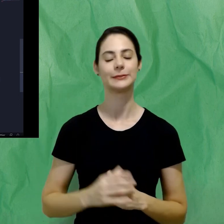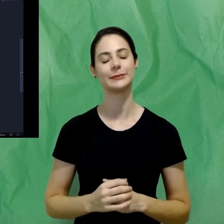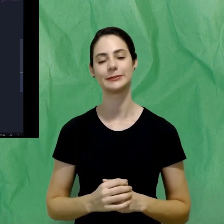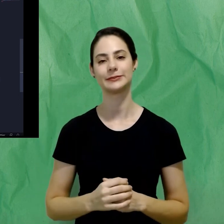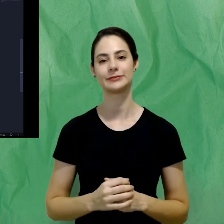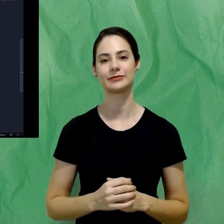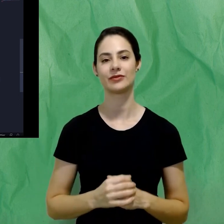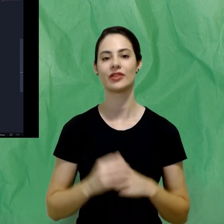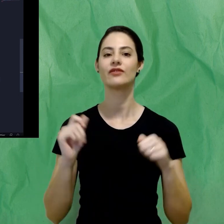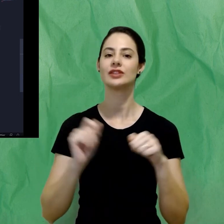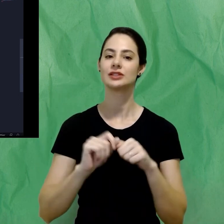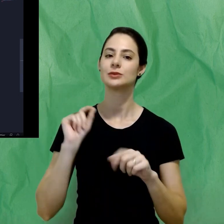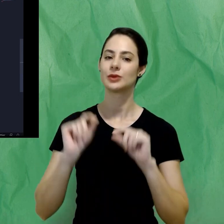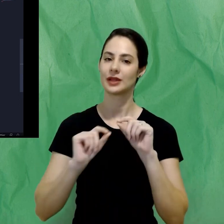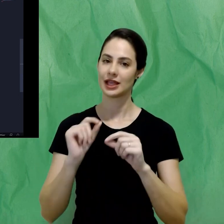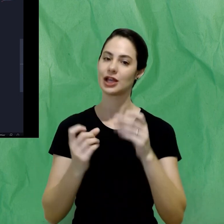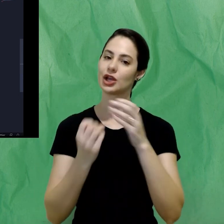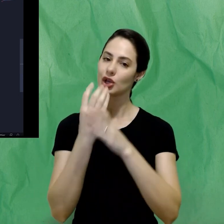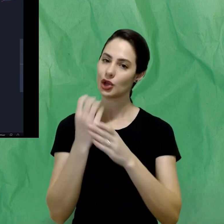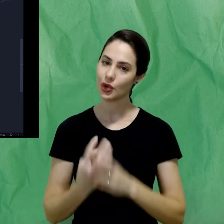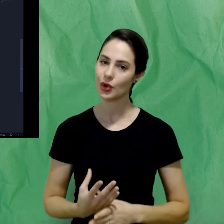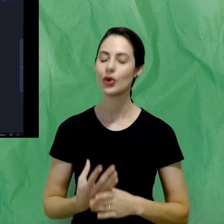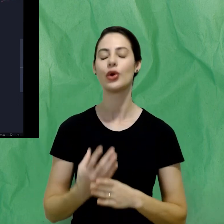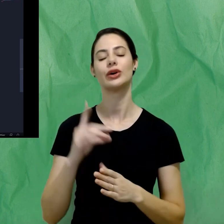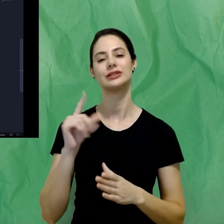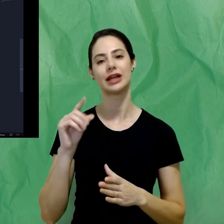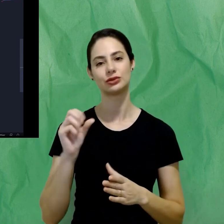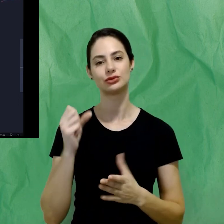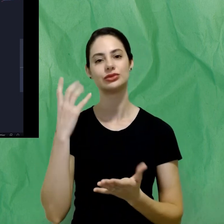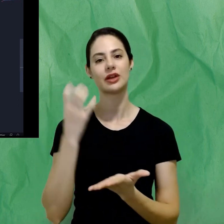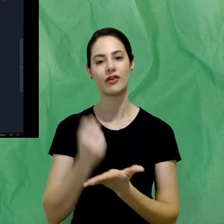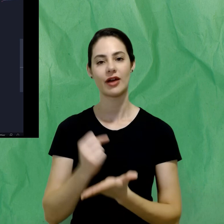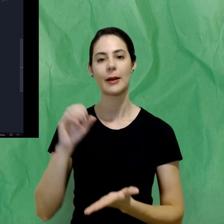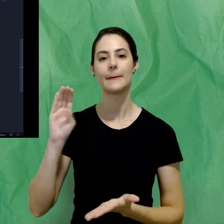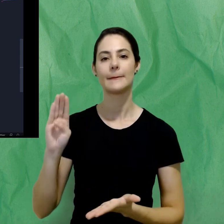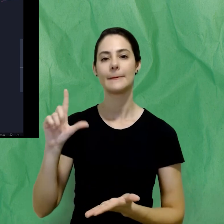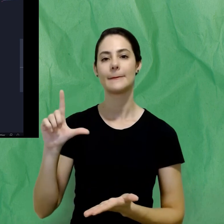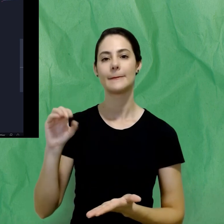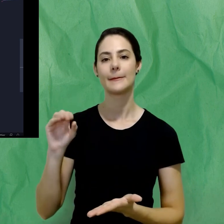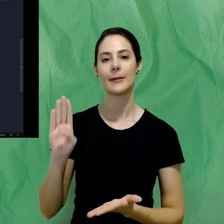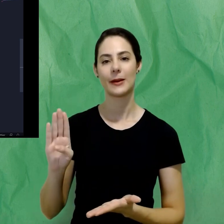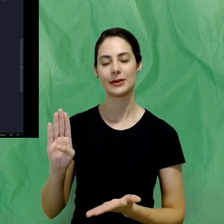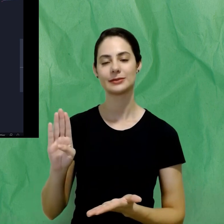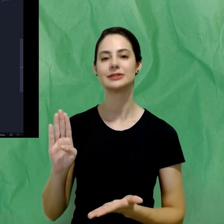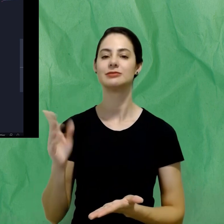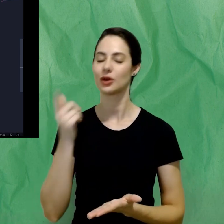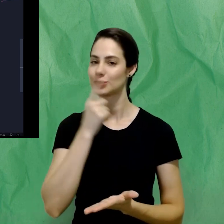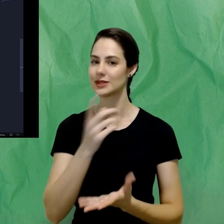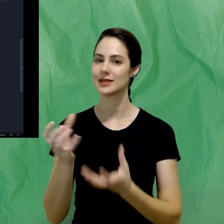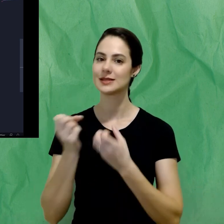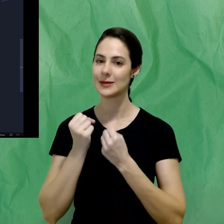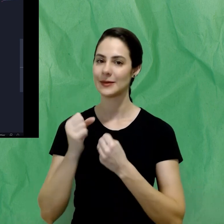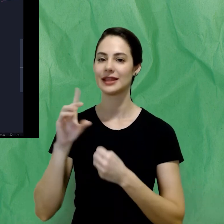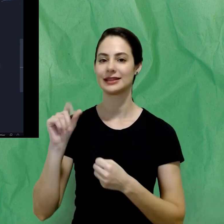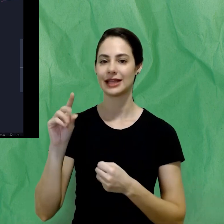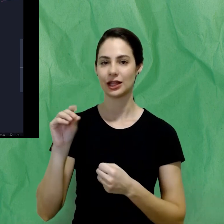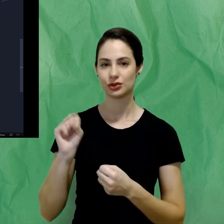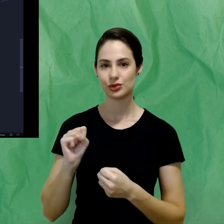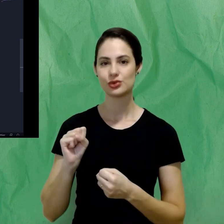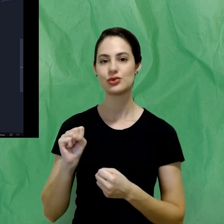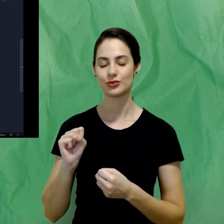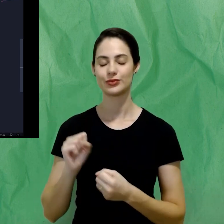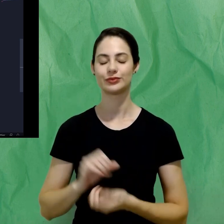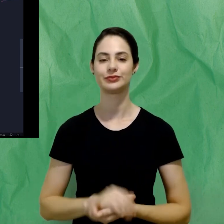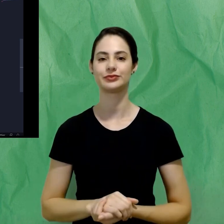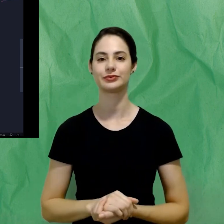Então, o que nós fizemos aqui? Criamos os dados para salvar, criamos um blob para poder receber os dados a partir de